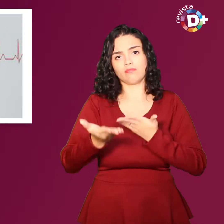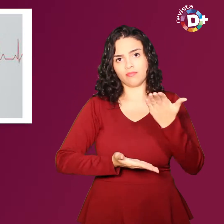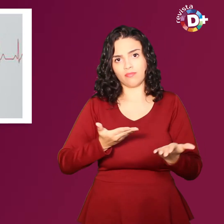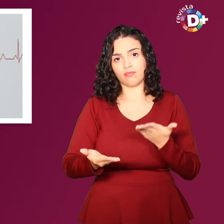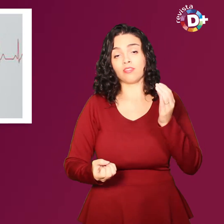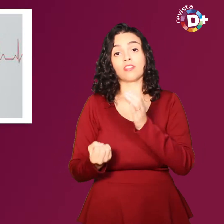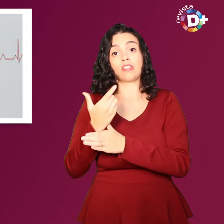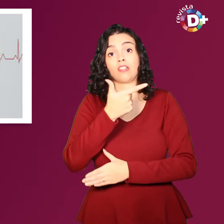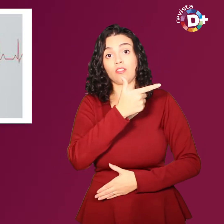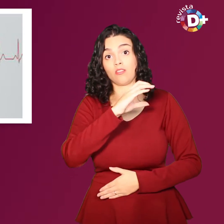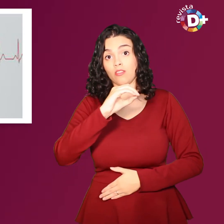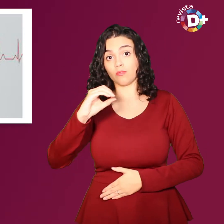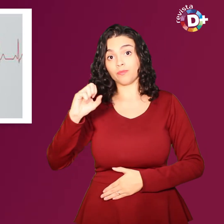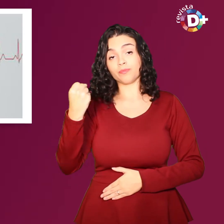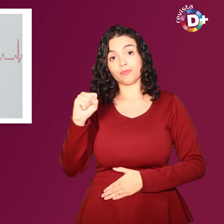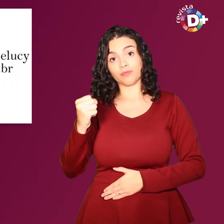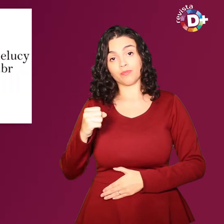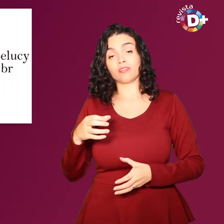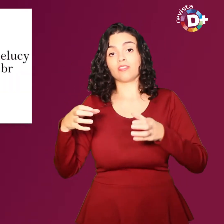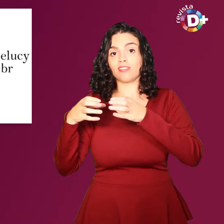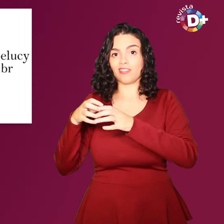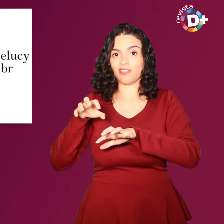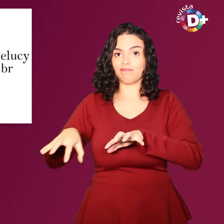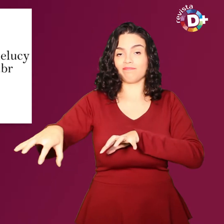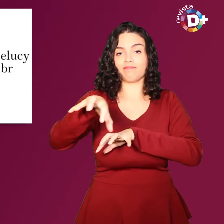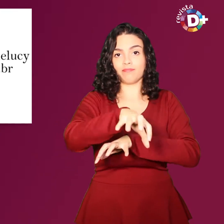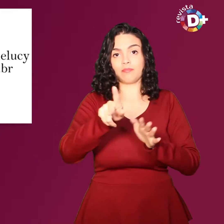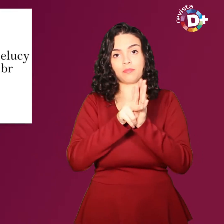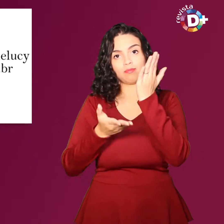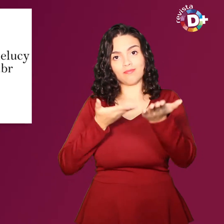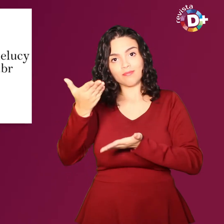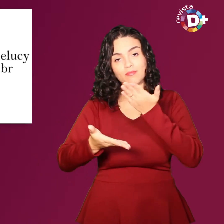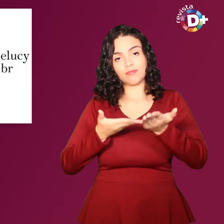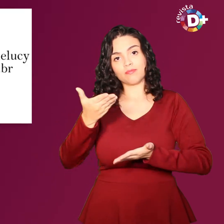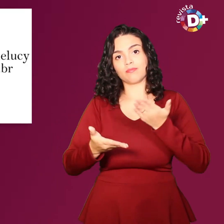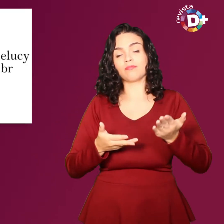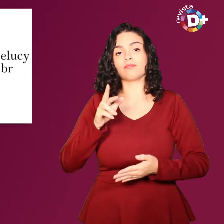reabilitação. Criada em 2008, a rede de reabilitação Lucy Montoro,